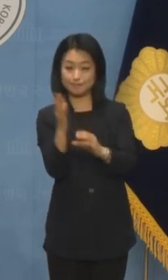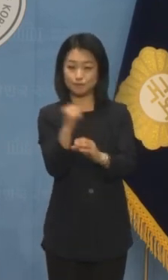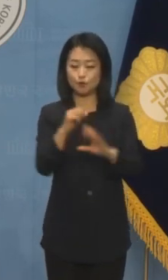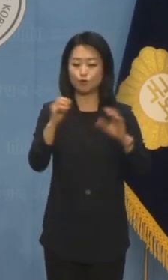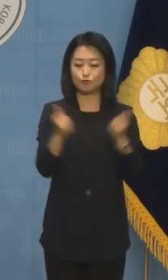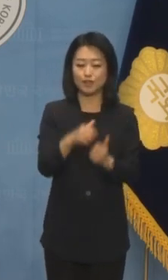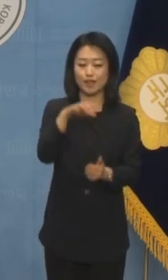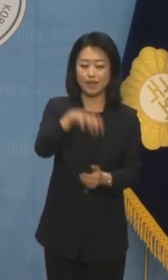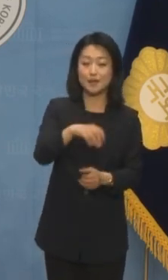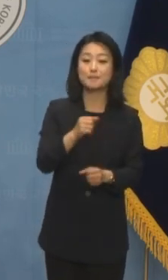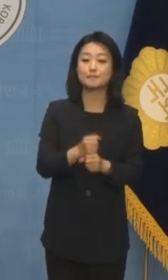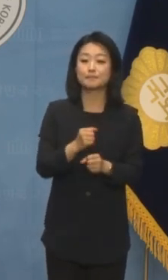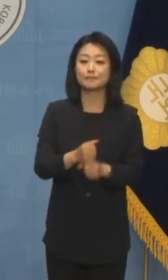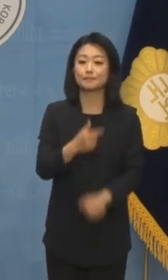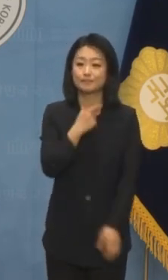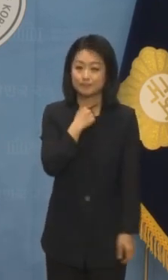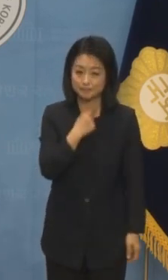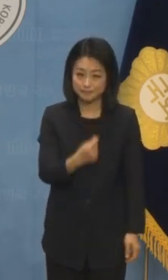내겠습니다.